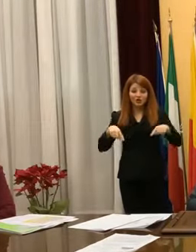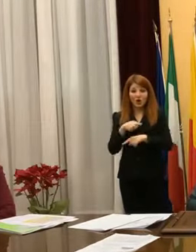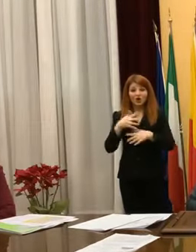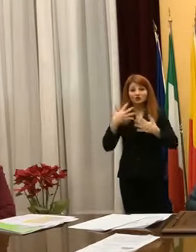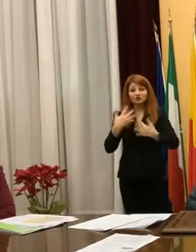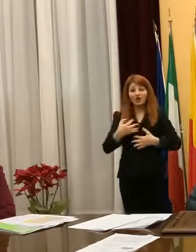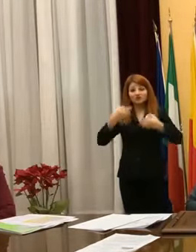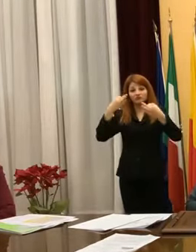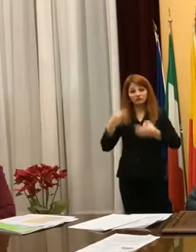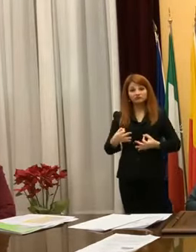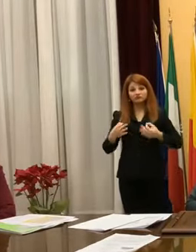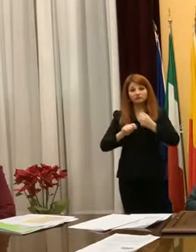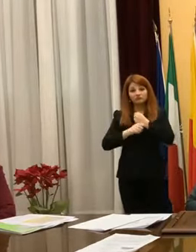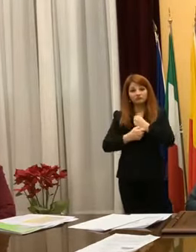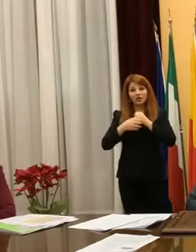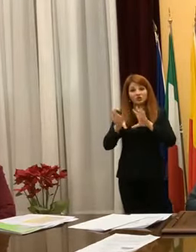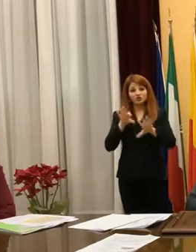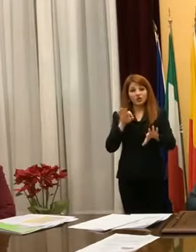vogliamo ribadire.